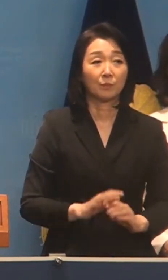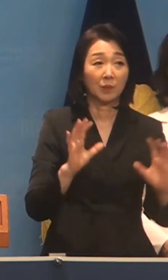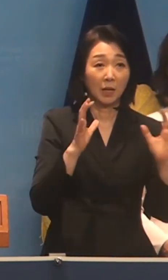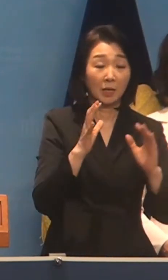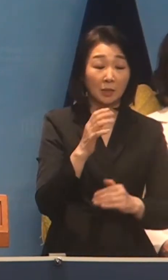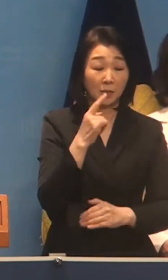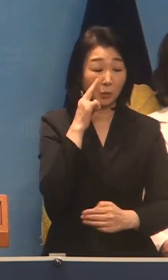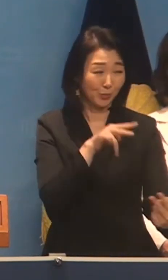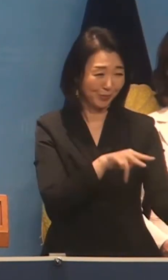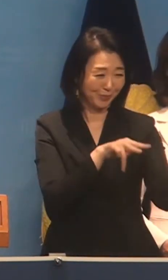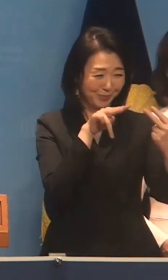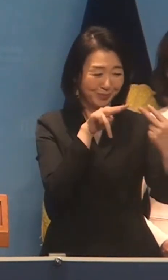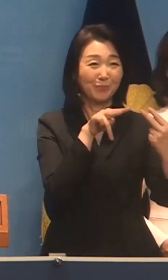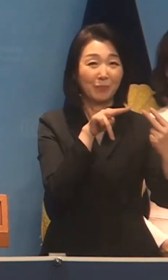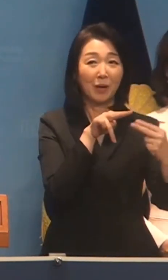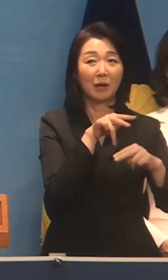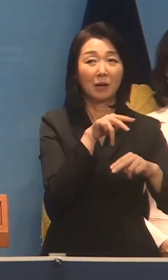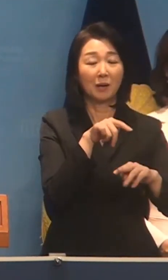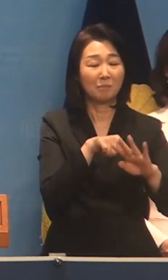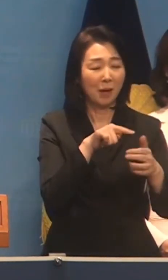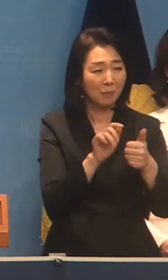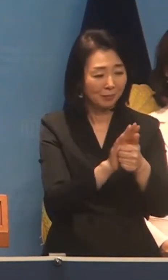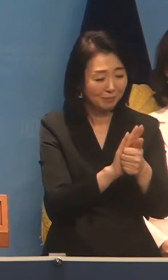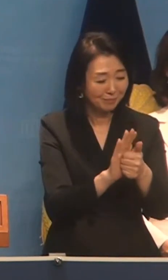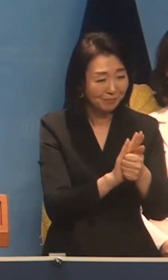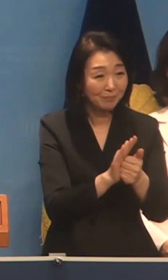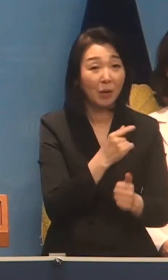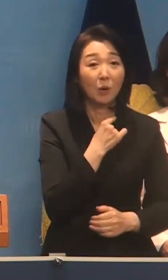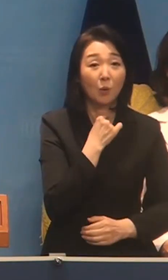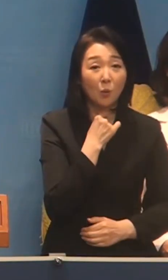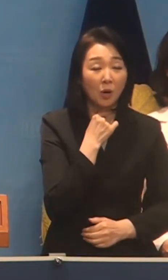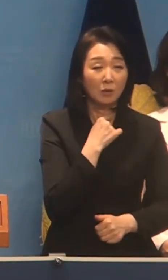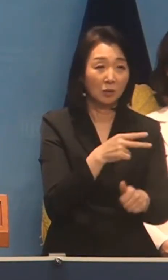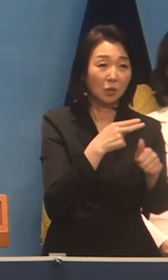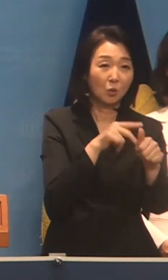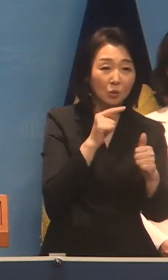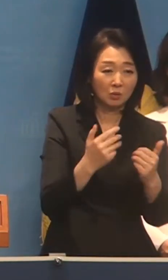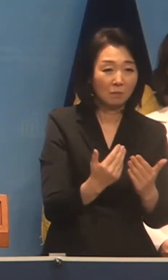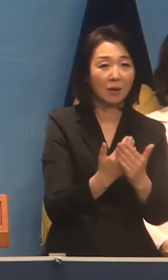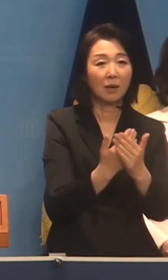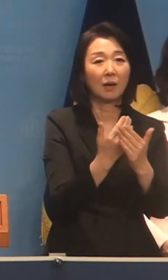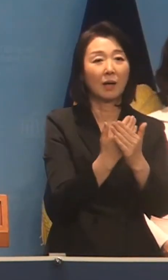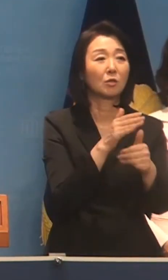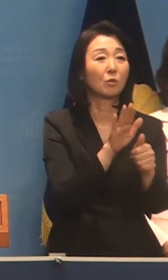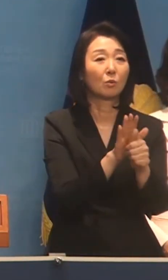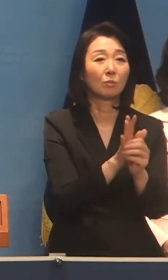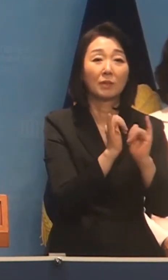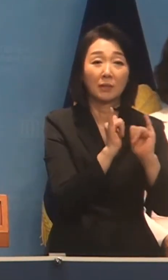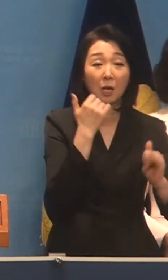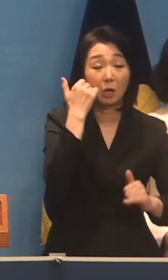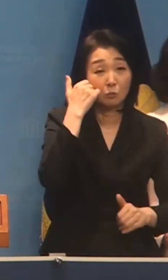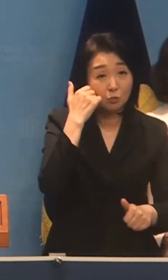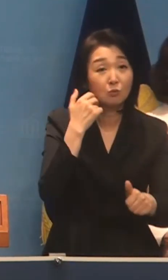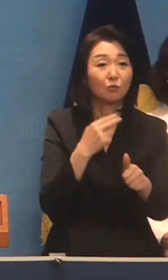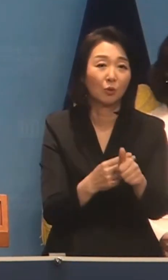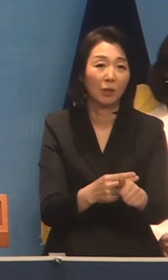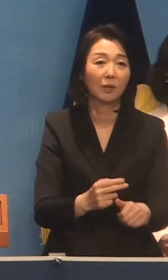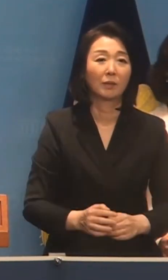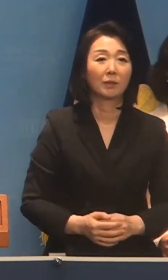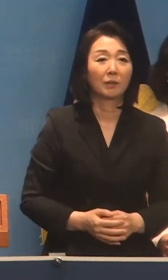아이들의 눈을 마주보고 마음까지 살피면서 교육적 성장을 돕는 분들입니다.